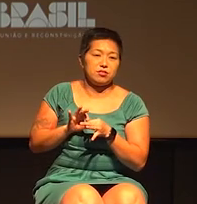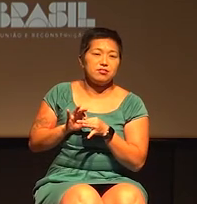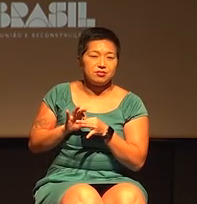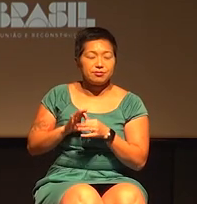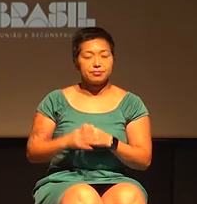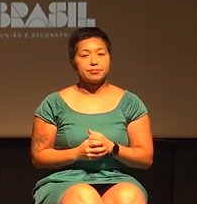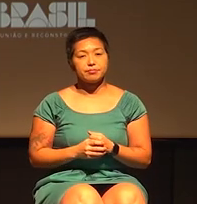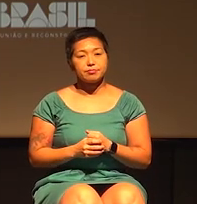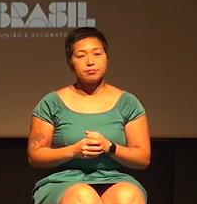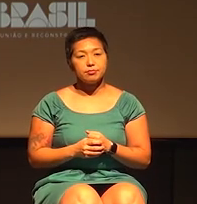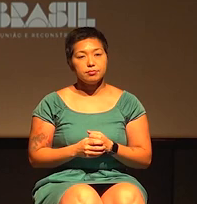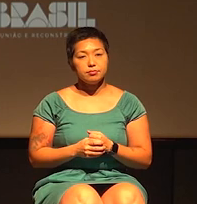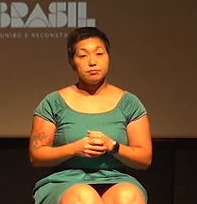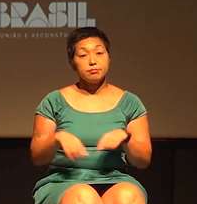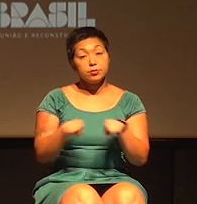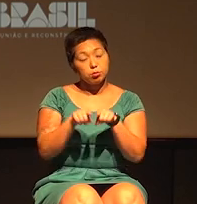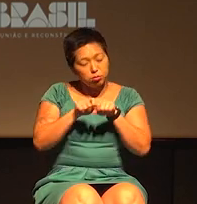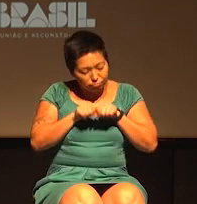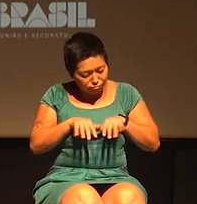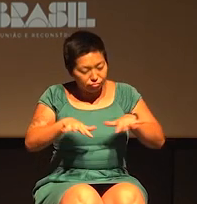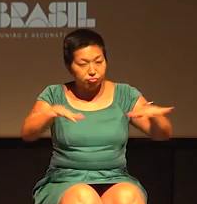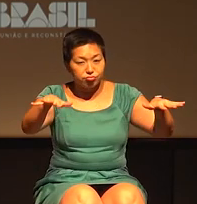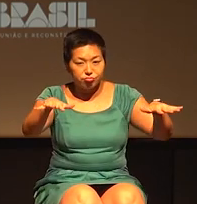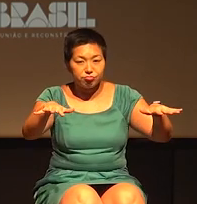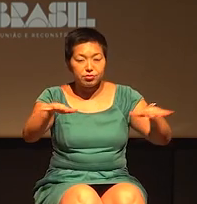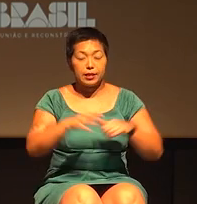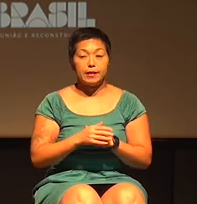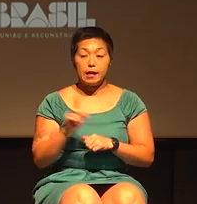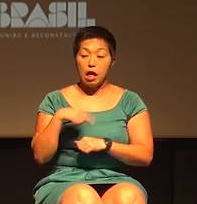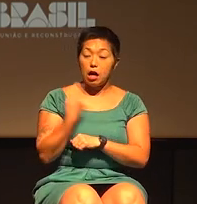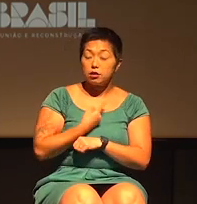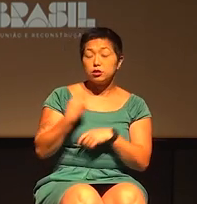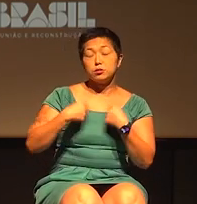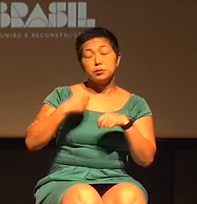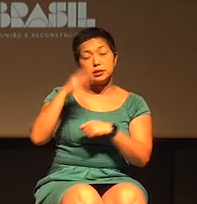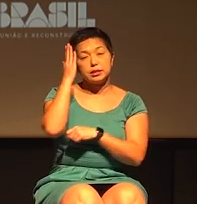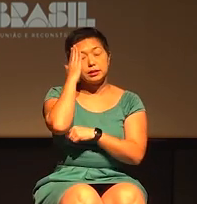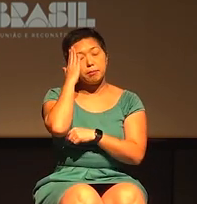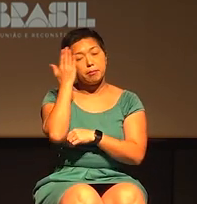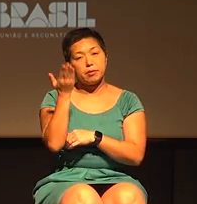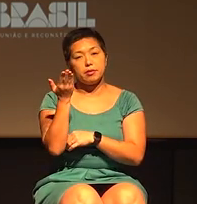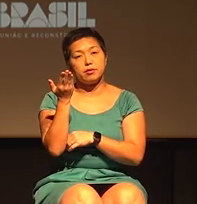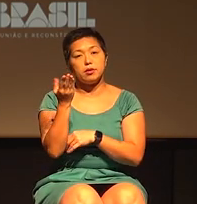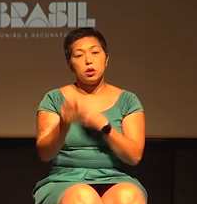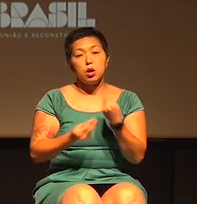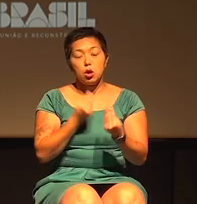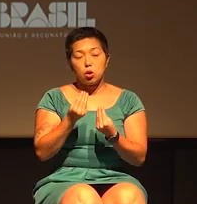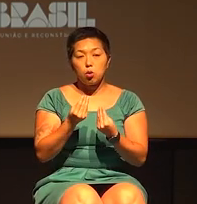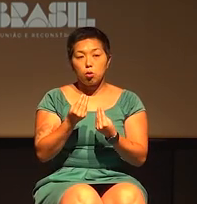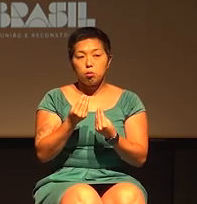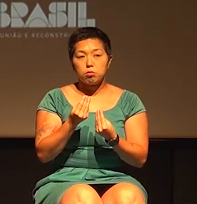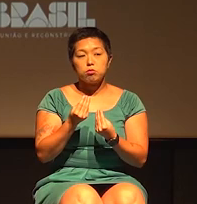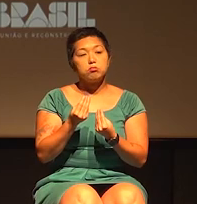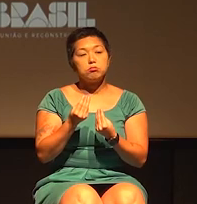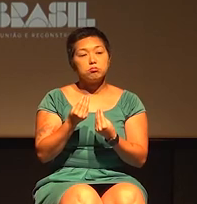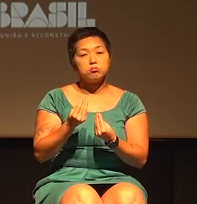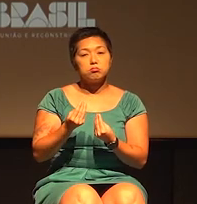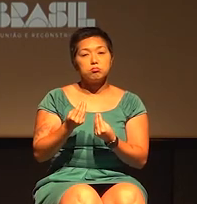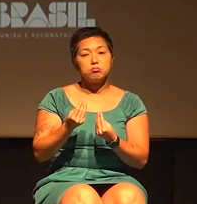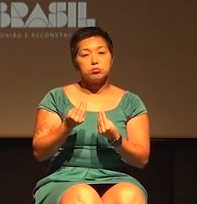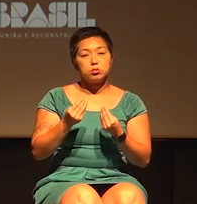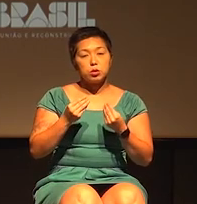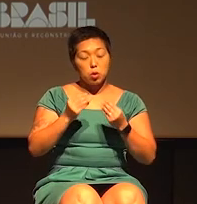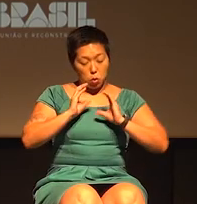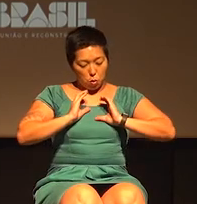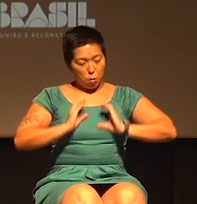e a gente tem que saber andar dentro da com comidade porque a gente entra dentro